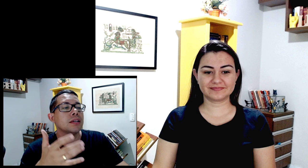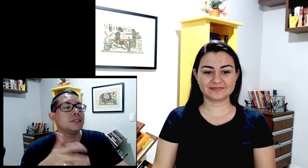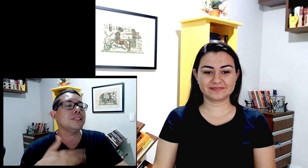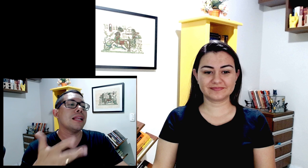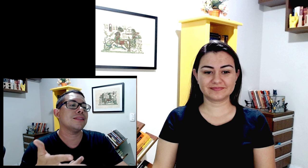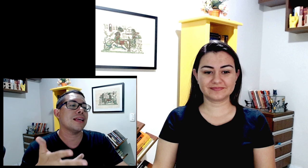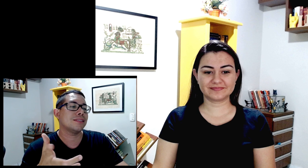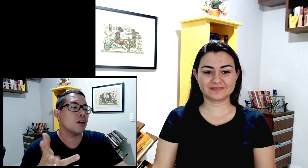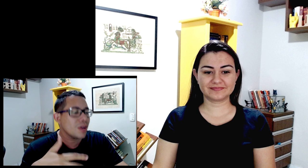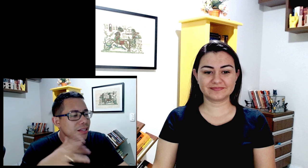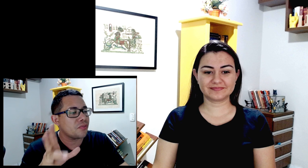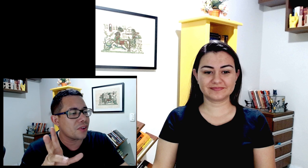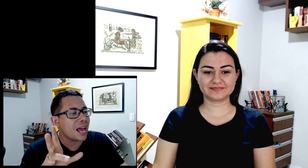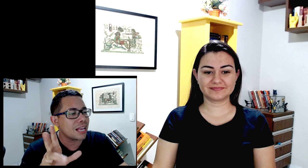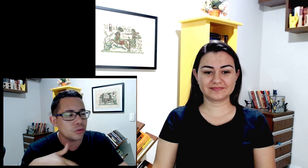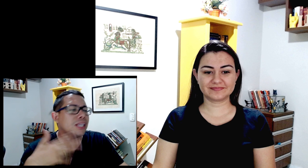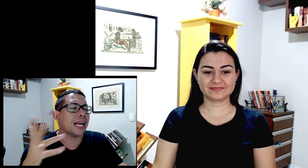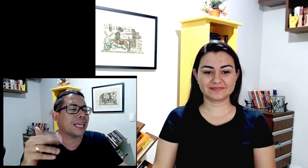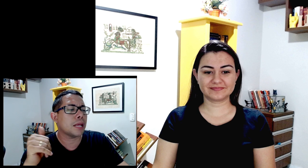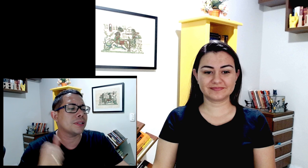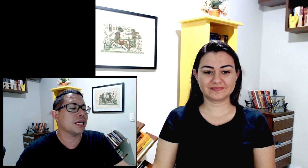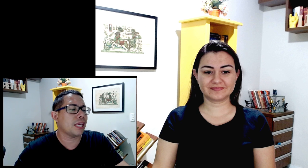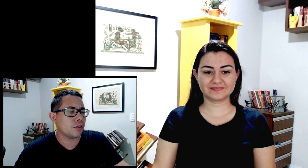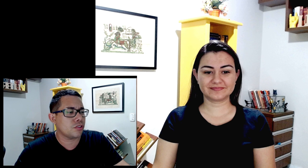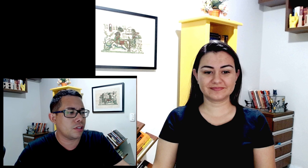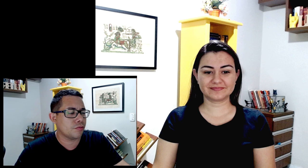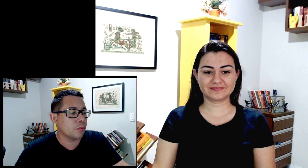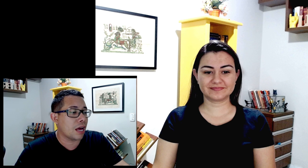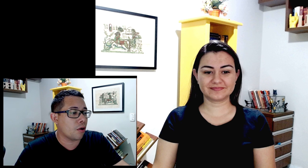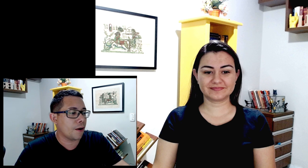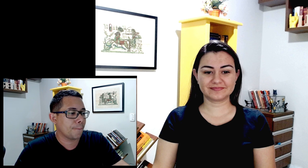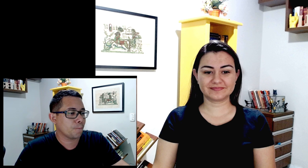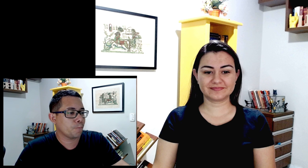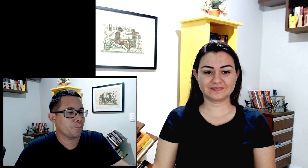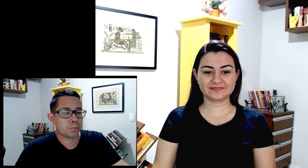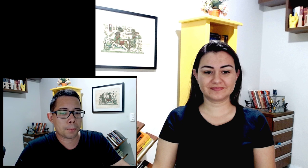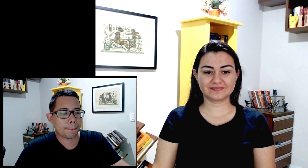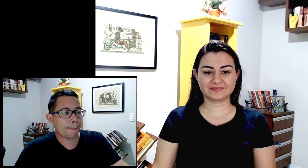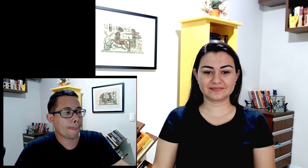essa finalização essa frase o que que aquela tá querendo dizer vamos lá ó